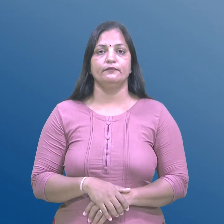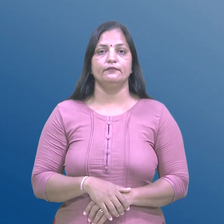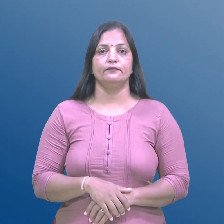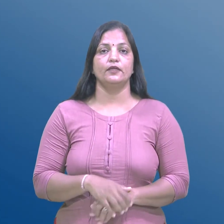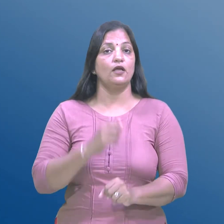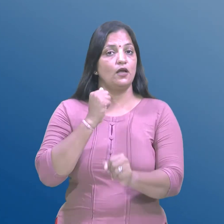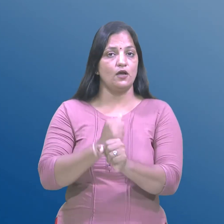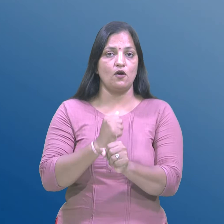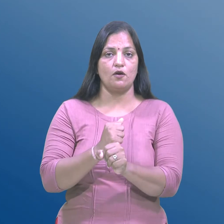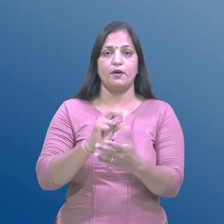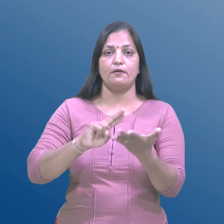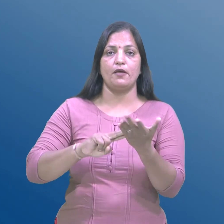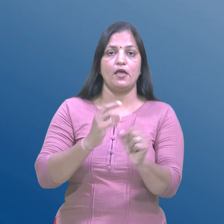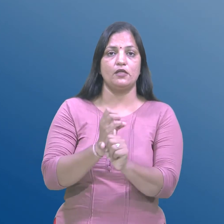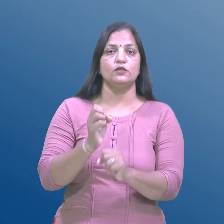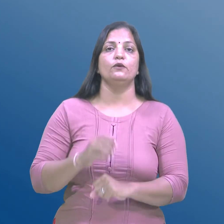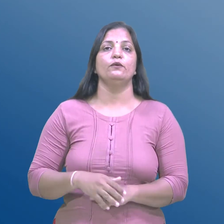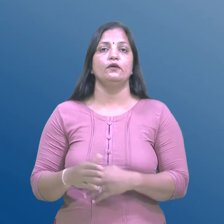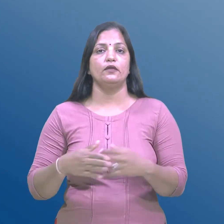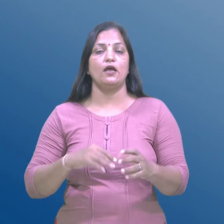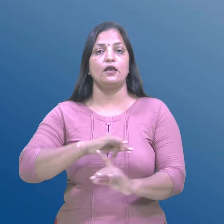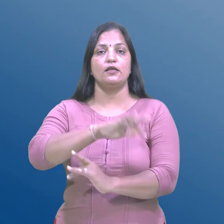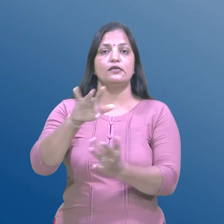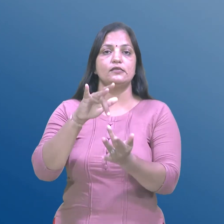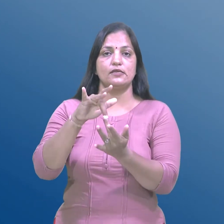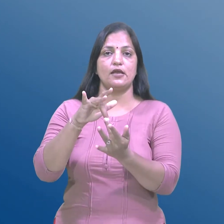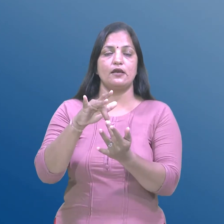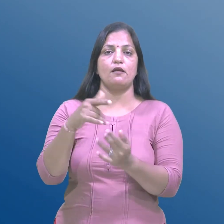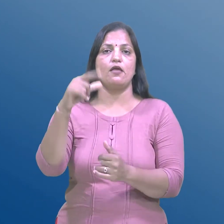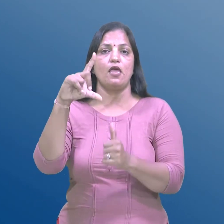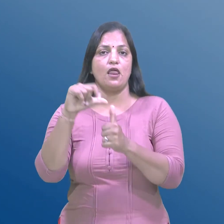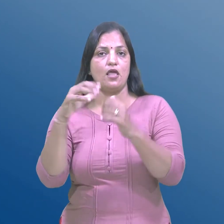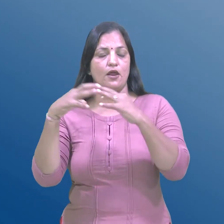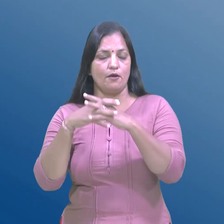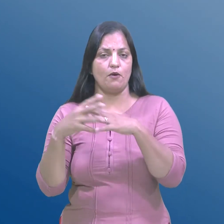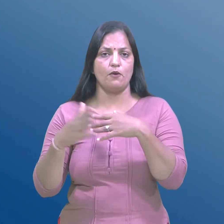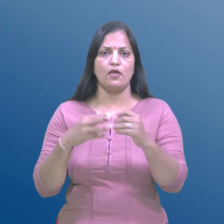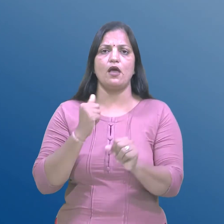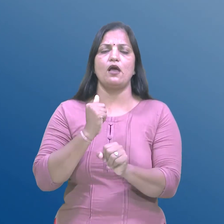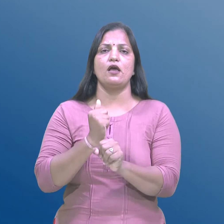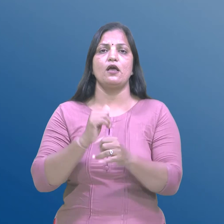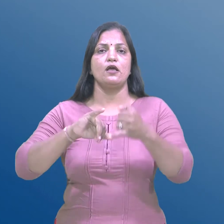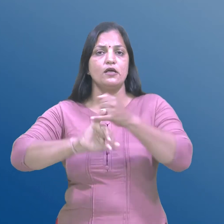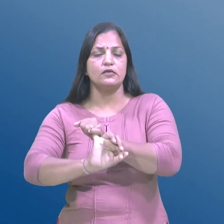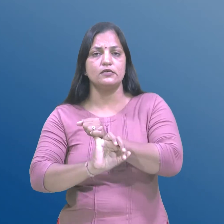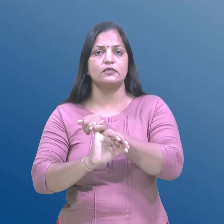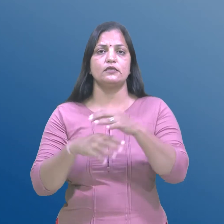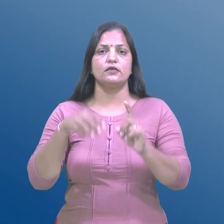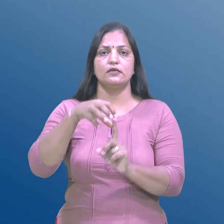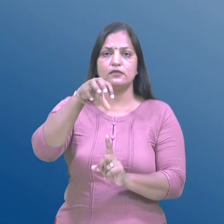સરકારી સંસ્થાન એટલે કે કેન્દ્રીય કાયદા કે રાજ્યના કાયદા દ્વારા કે તેના તાબામાં સ્થાપવામાં